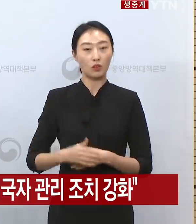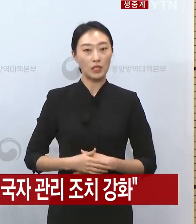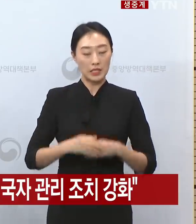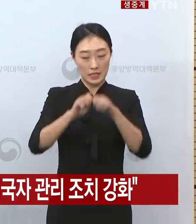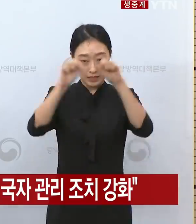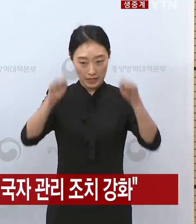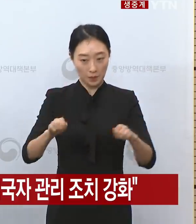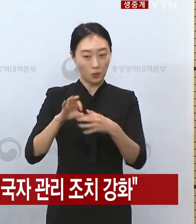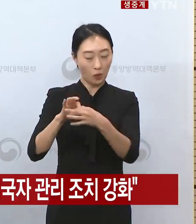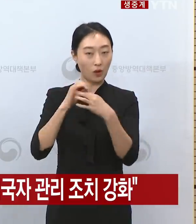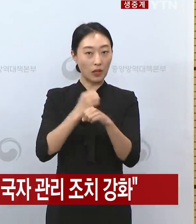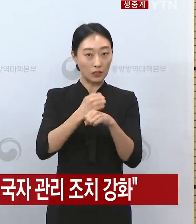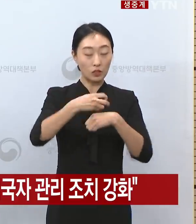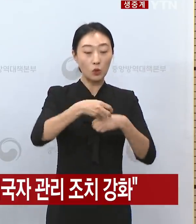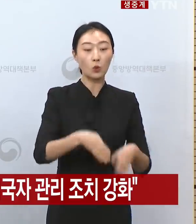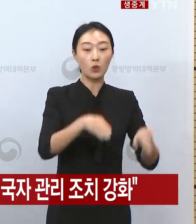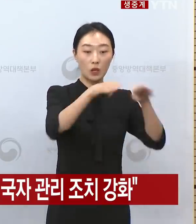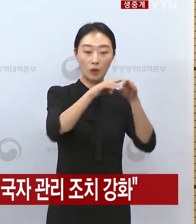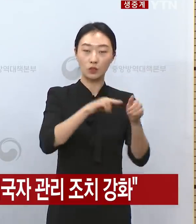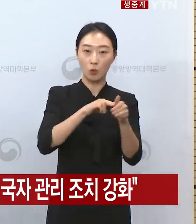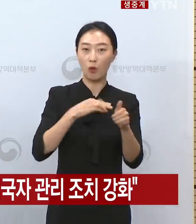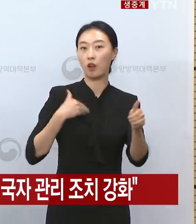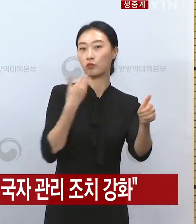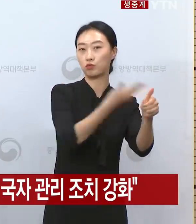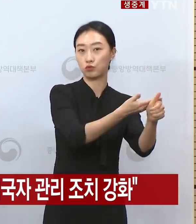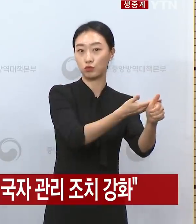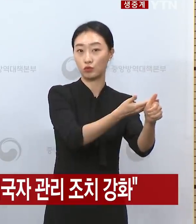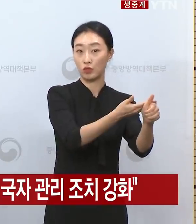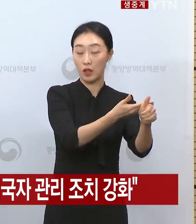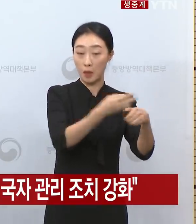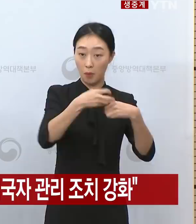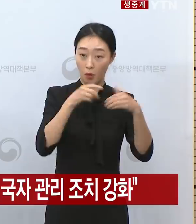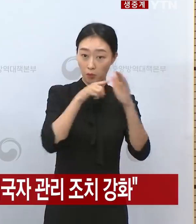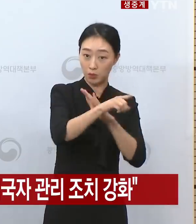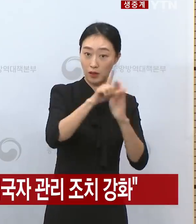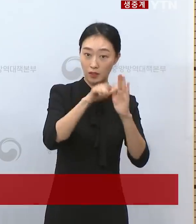시스템을 통해서 의료기관에 정보를 제공하여 진료